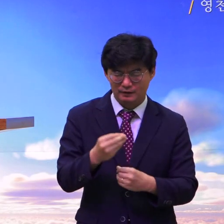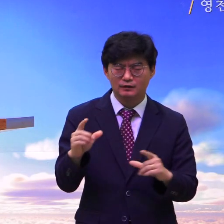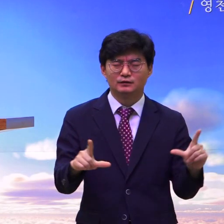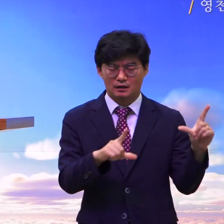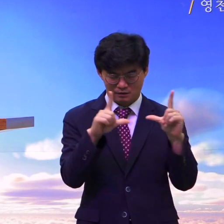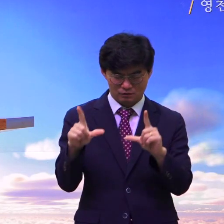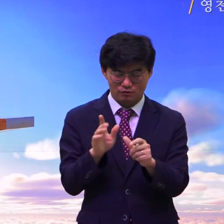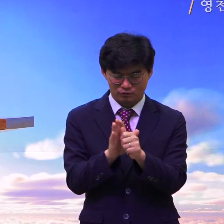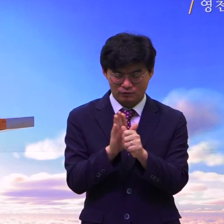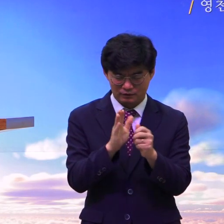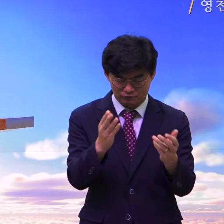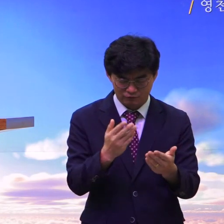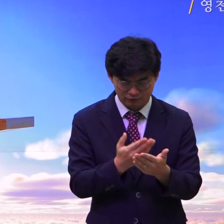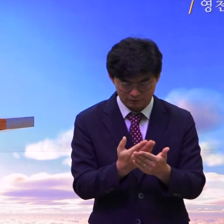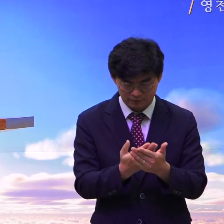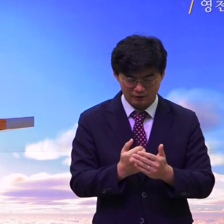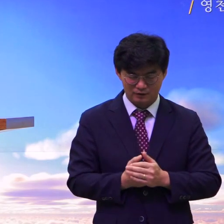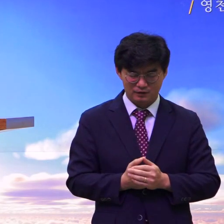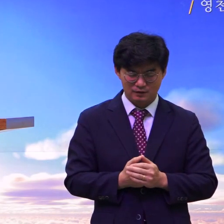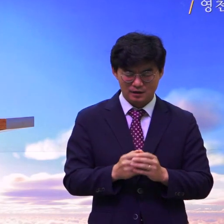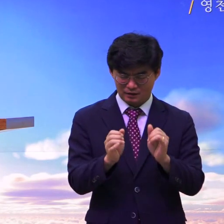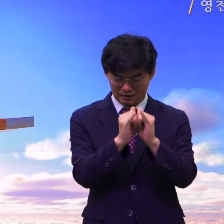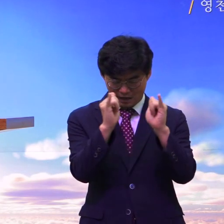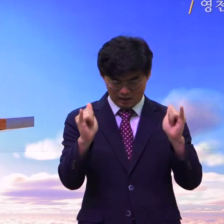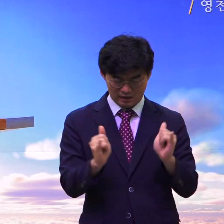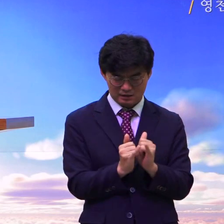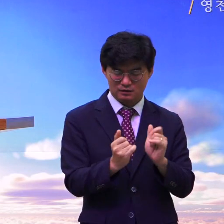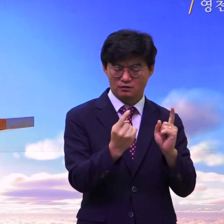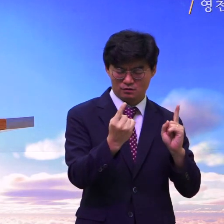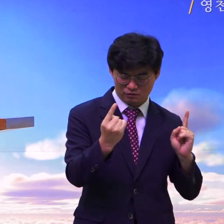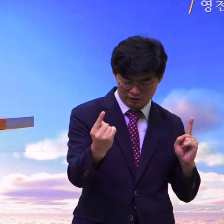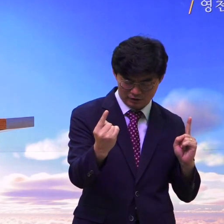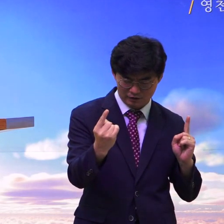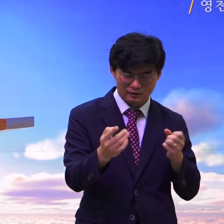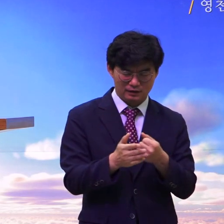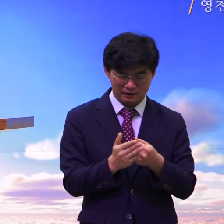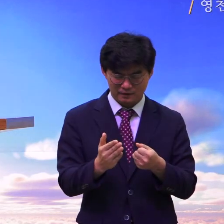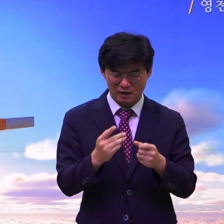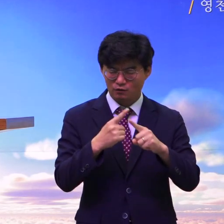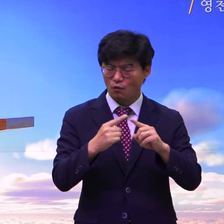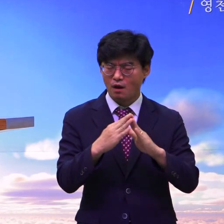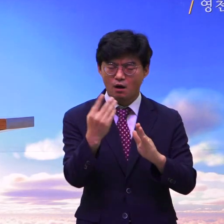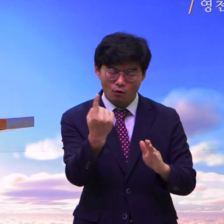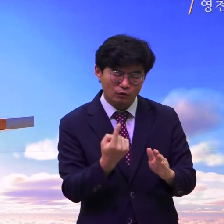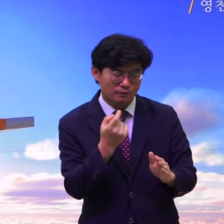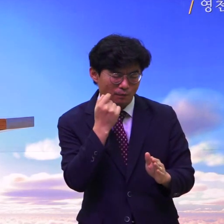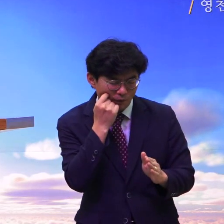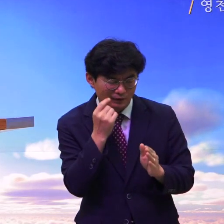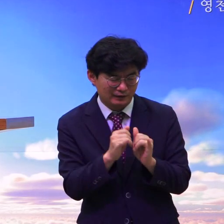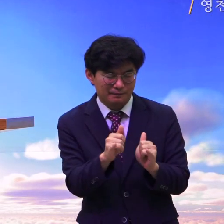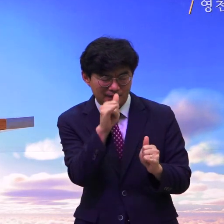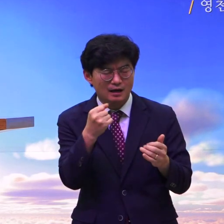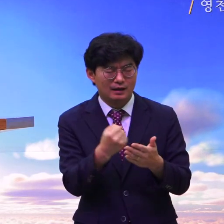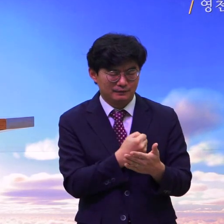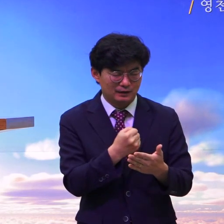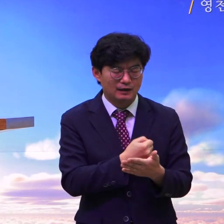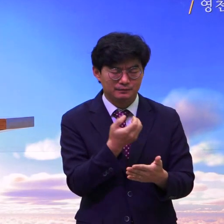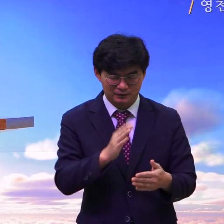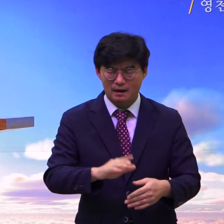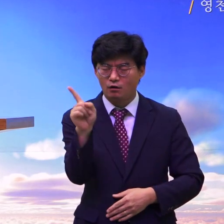간절히 바라옵나이다. 사회적 거리두기 때문에 하나님 앞에 나오지 못하는 안타까움이 있지만 어느